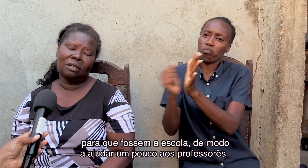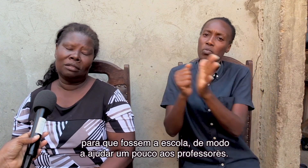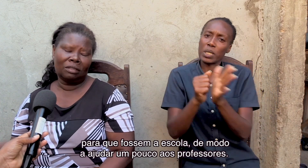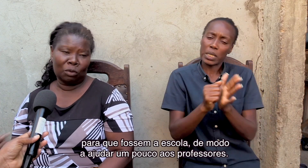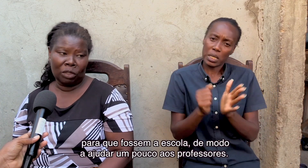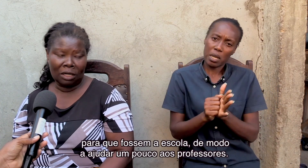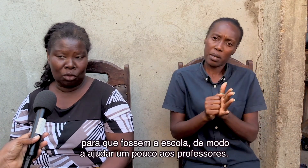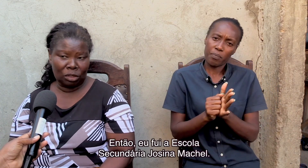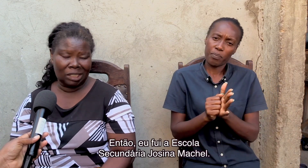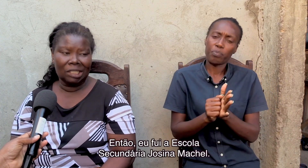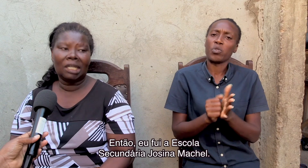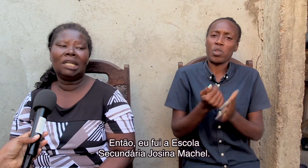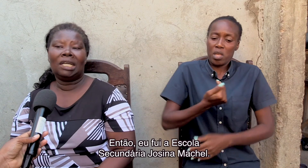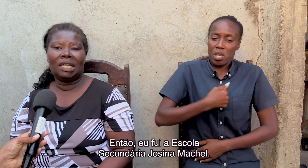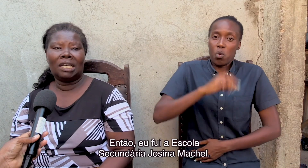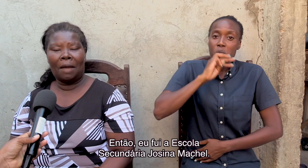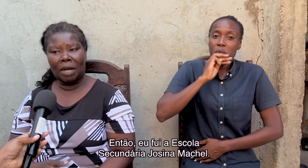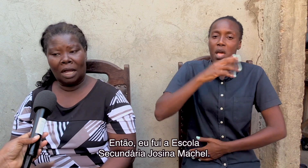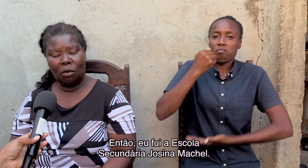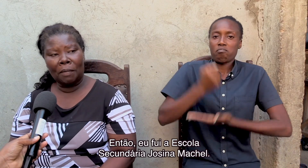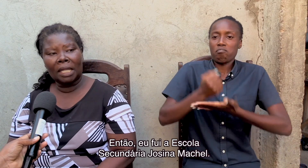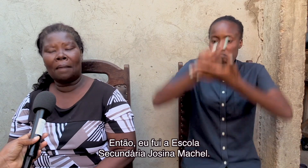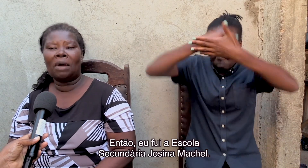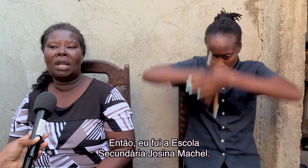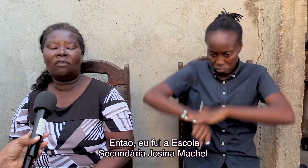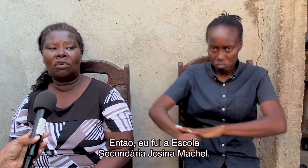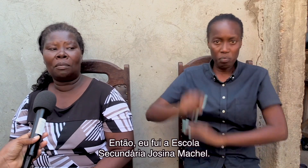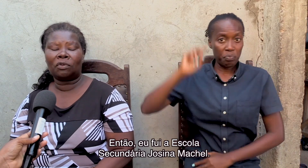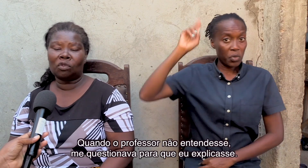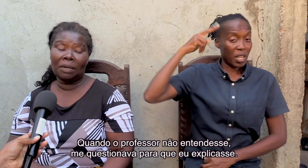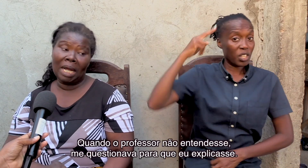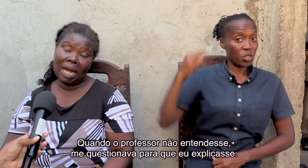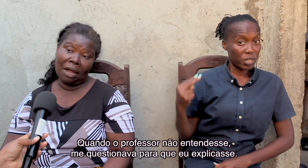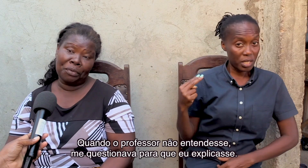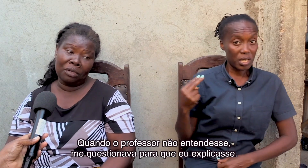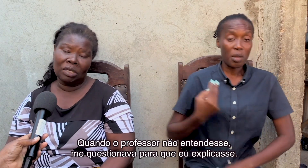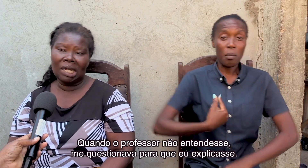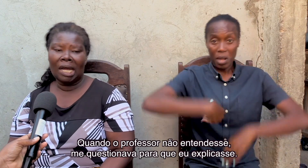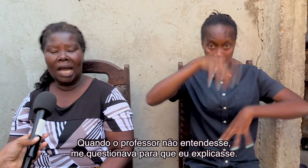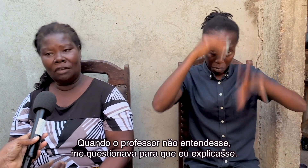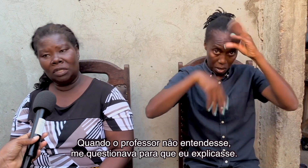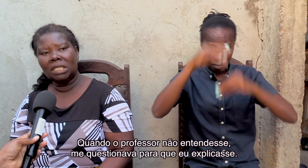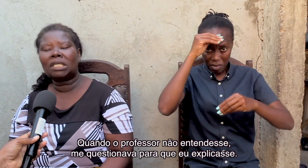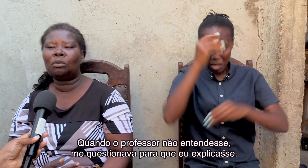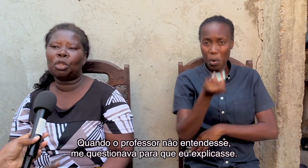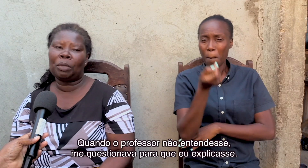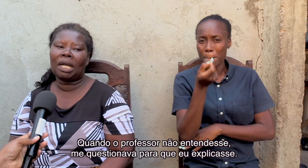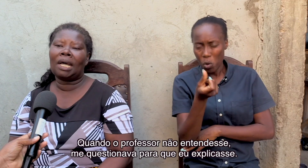pouco os professores. Então, eu fui à escola secundária Josina Machel. Quando o professor não entendesse, me questionava para que